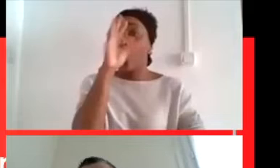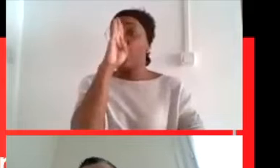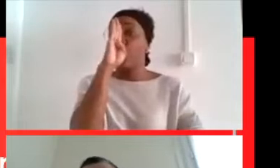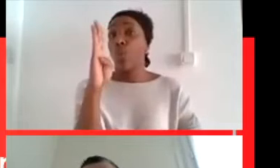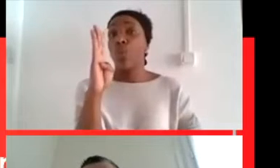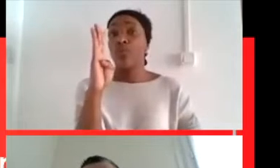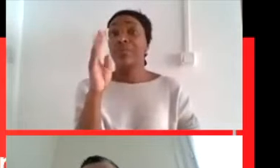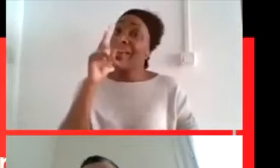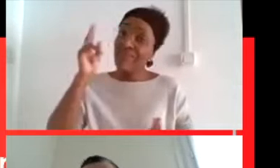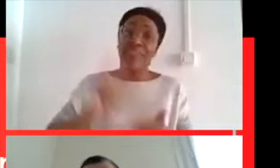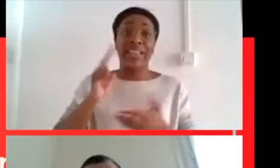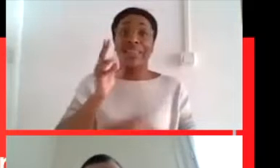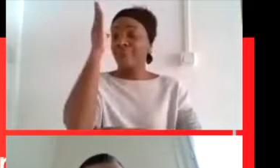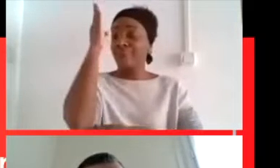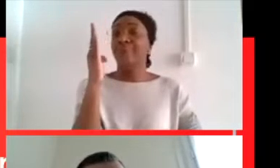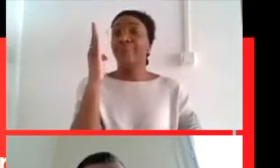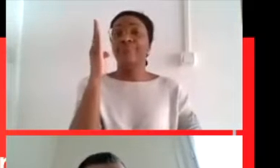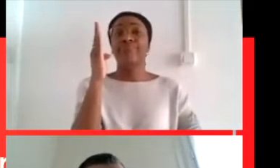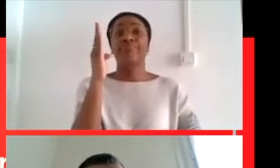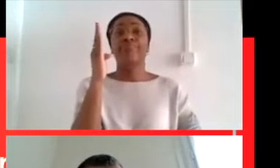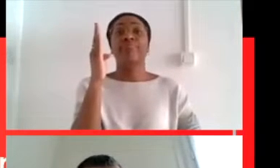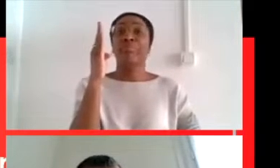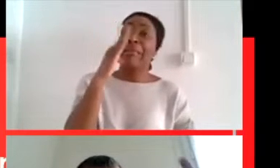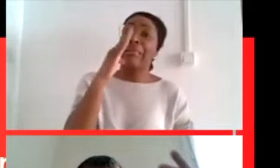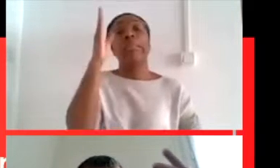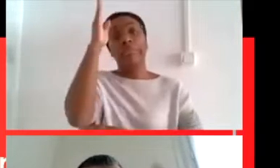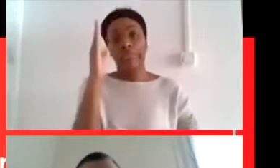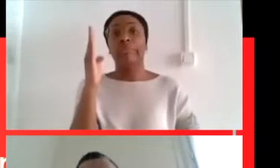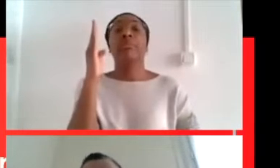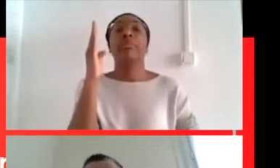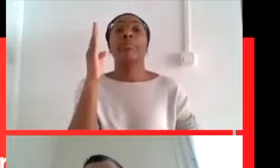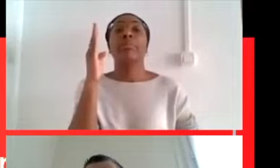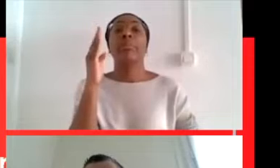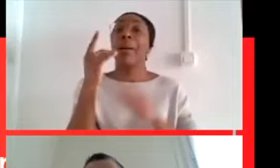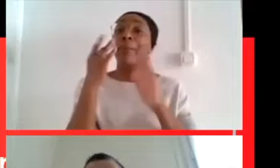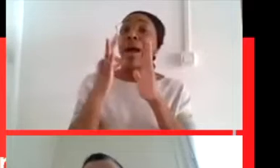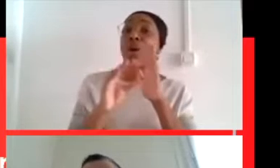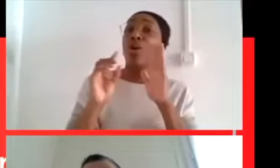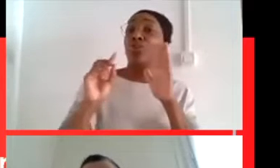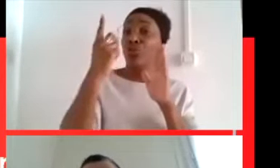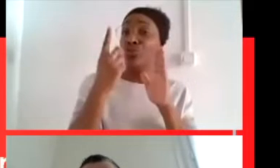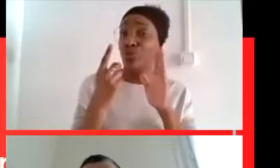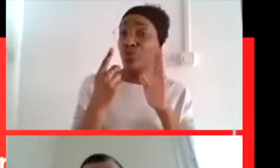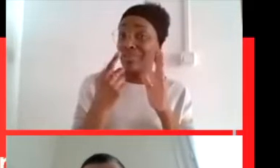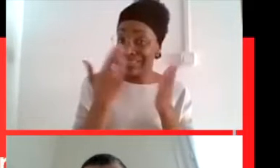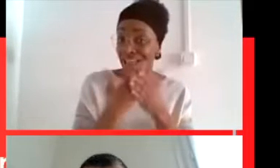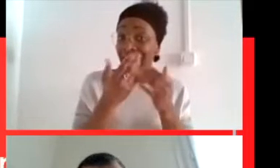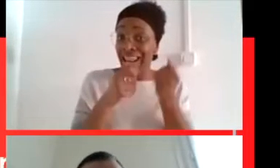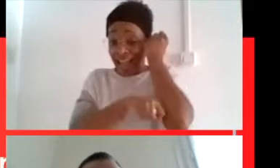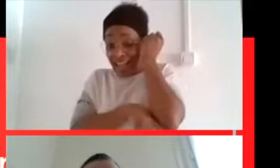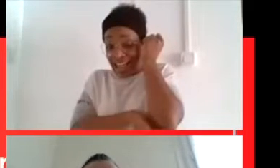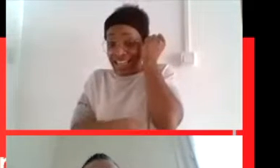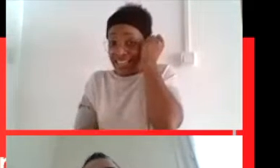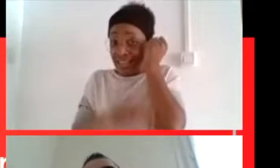vies. Est-ce que la parole de la vérité, elle est le fondement de ta vie? Si elle est le fondement de ta vie, alors ta